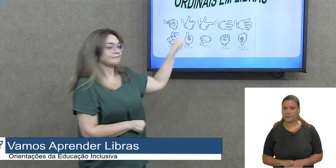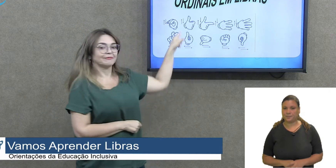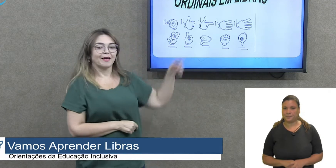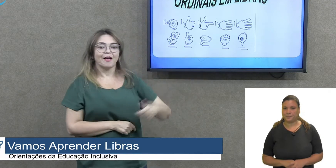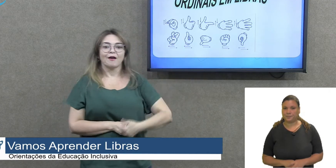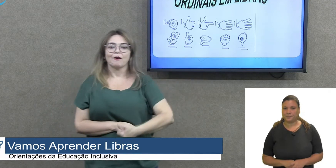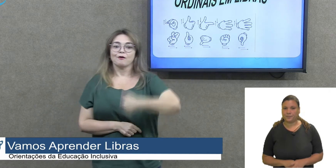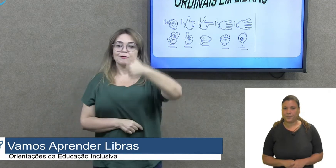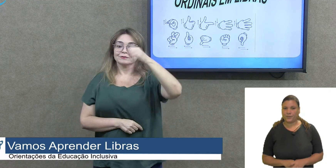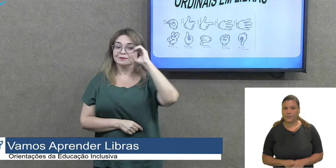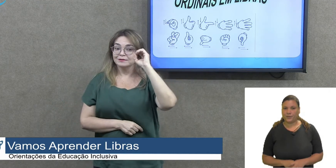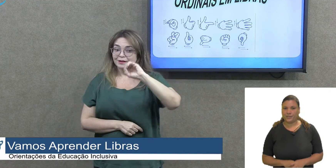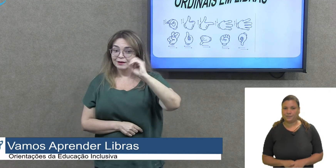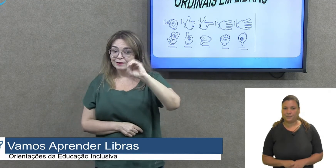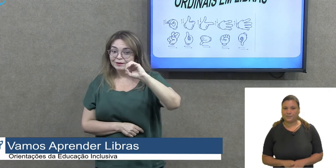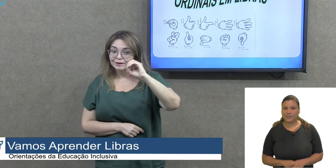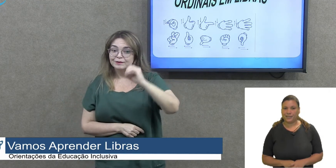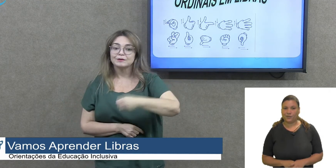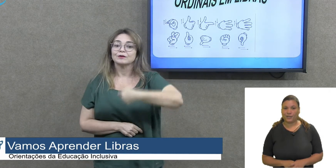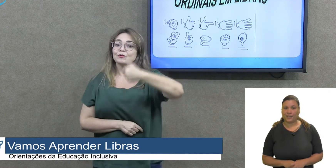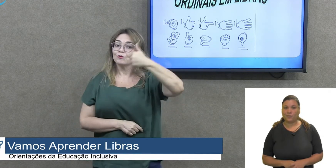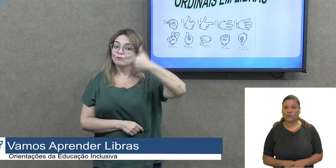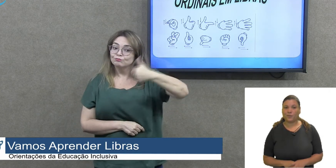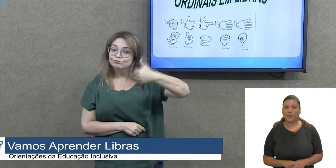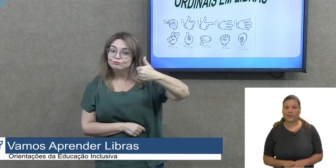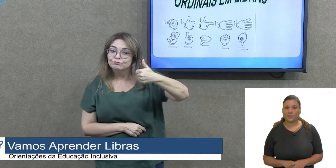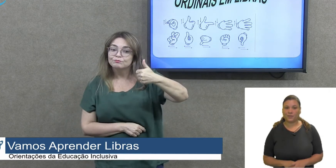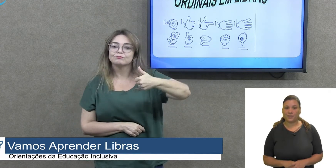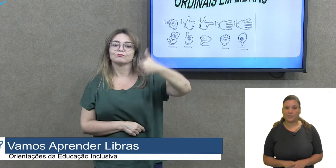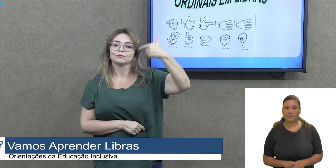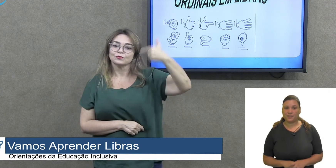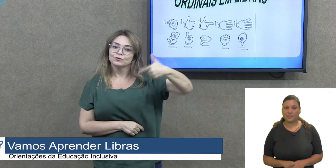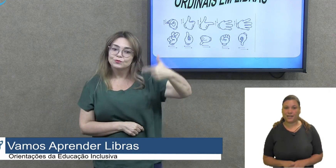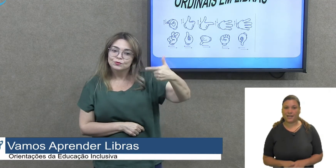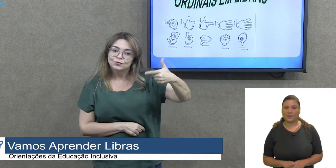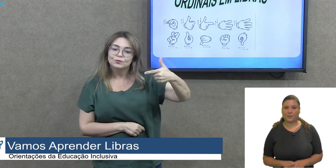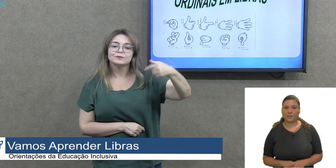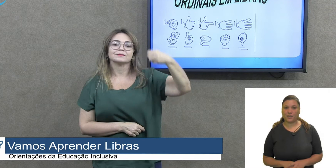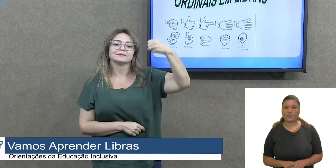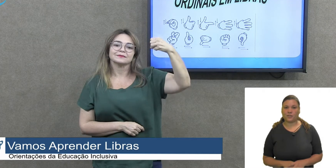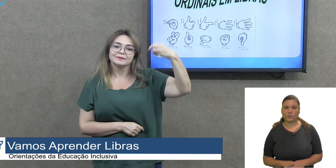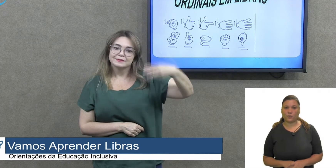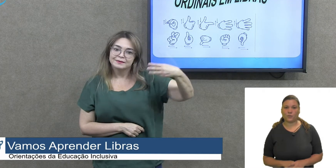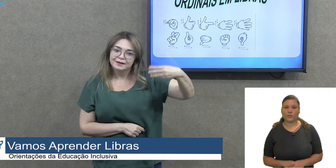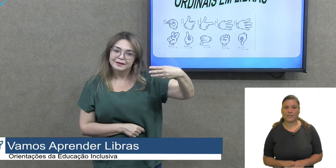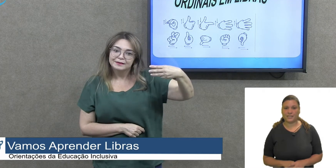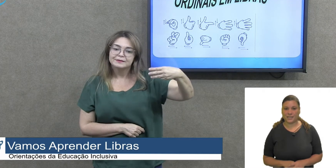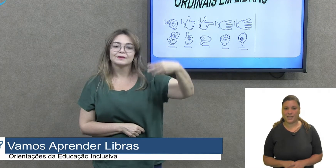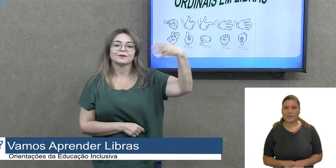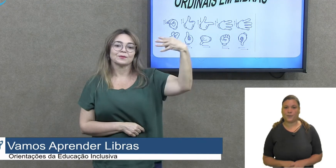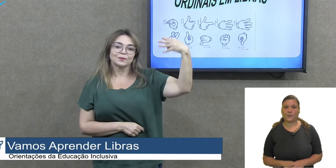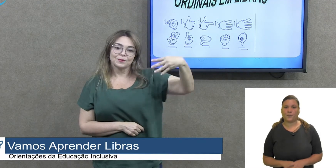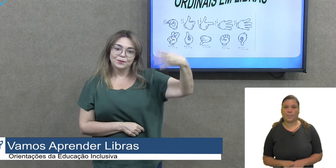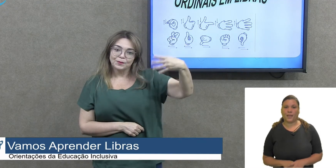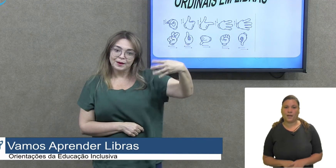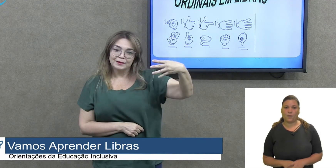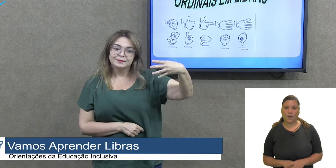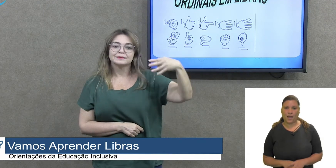mostrar. Olha, agora tem movimentos. Zero, primeiro, segundo,